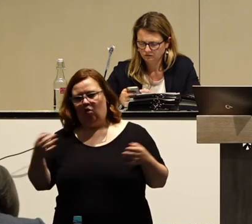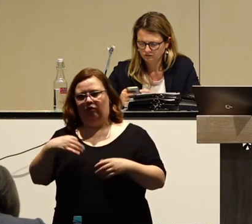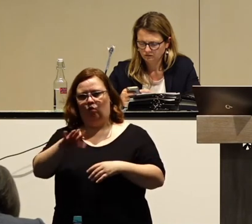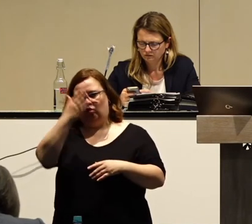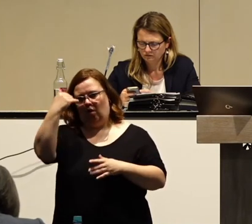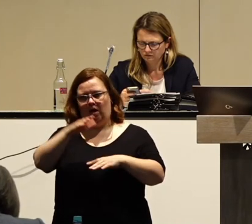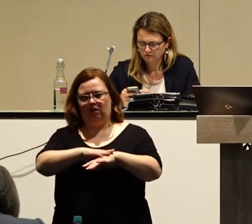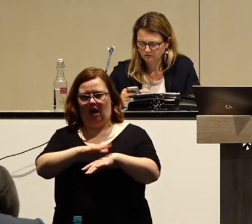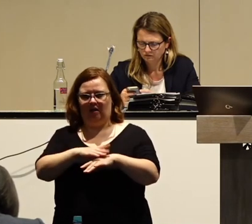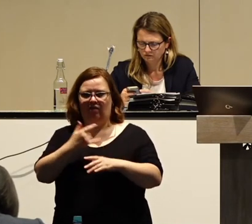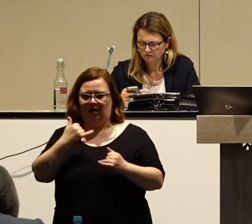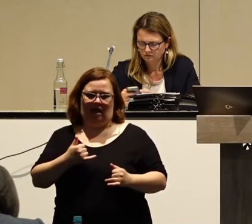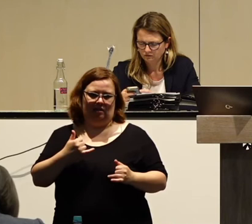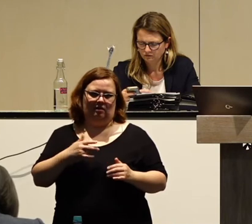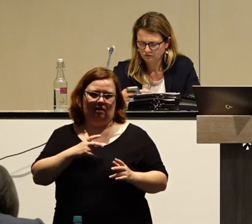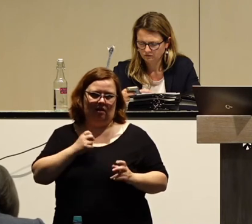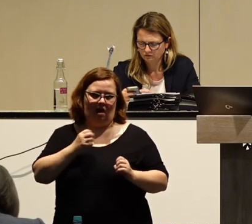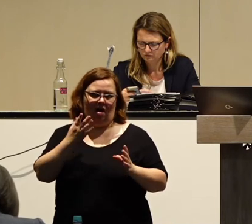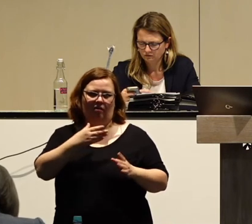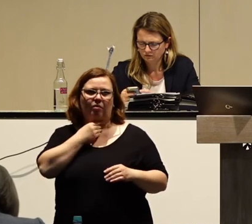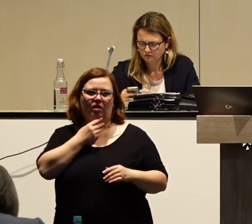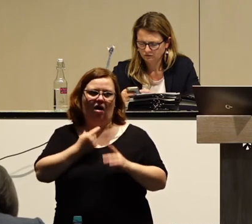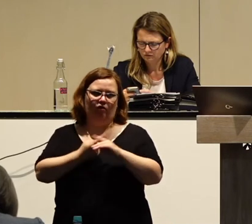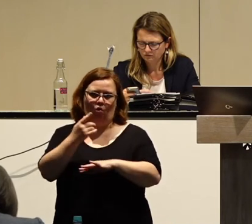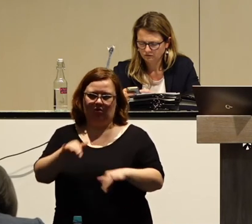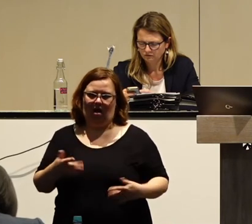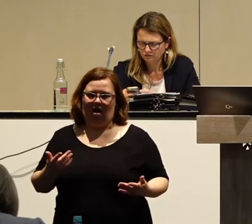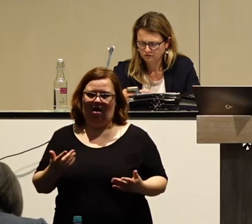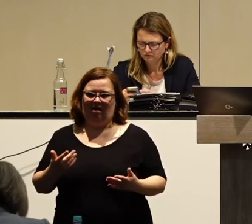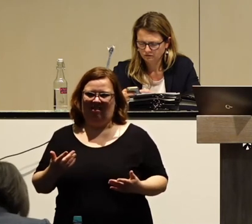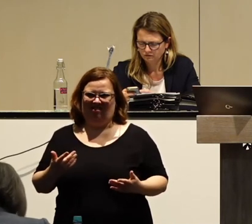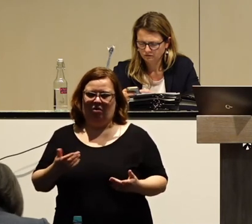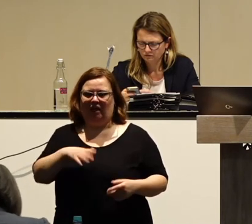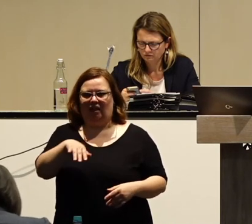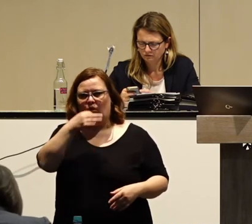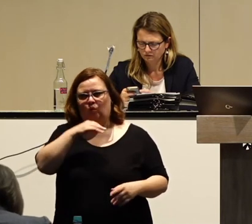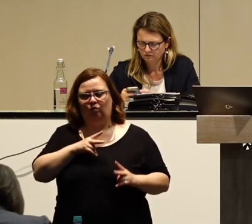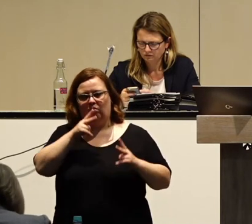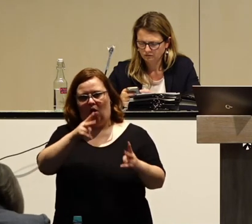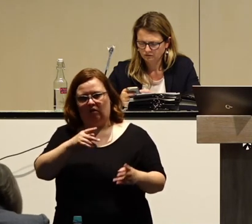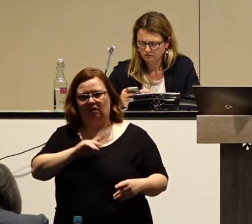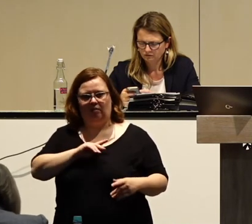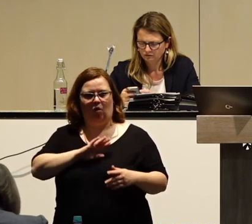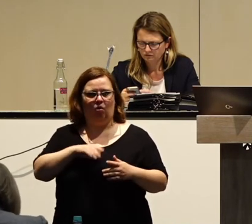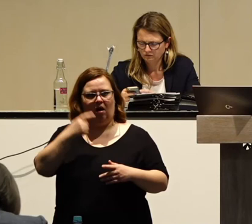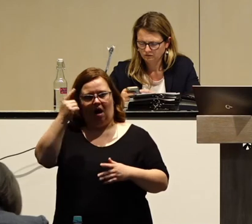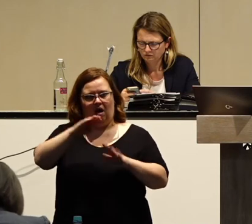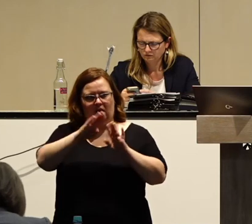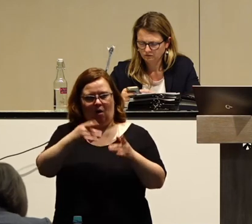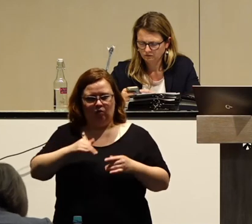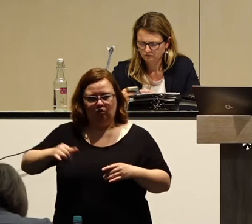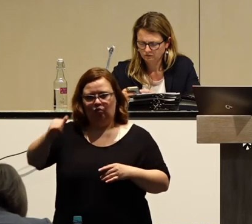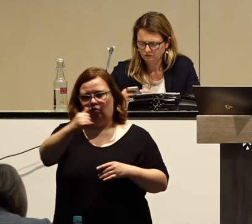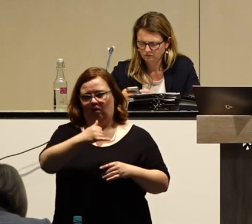für die Sommerzeit, denn hier wird es einen großen Bedarf geben, einen erweiterten Bedarf. Als Kinder- und Jugendbeauftragte bieten wir die Rathaustouren an